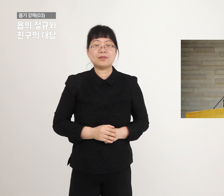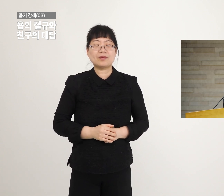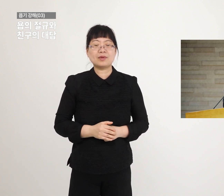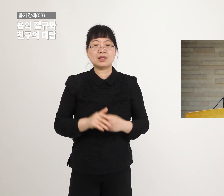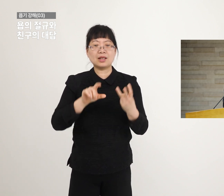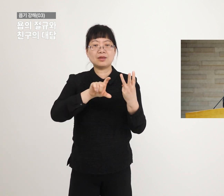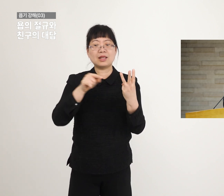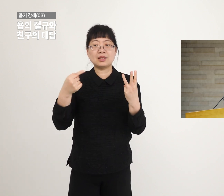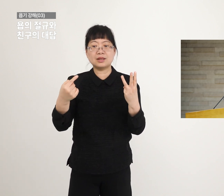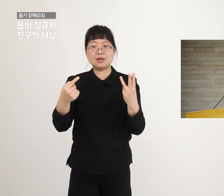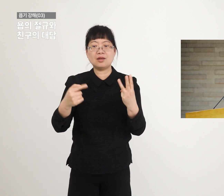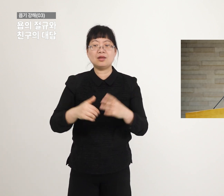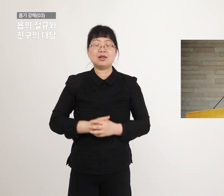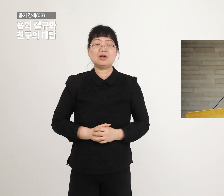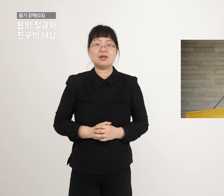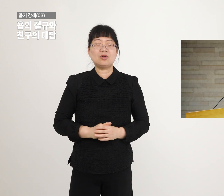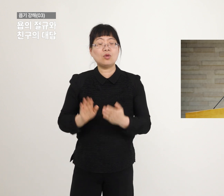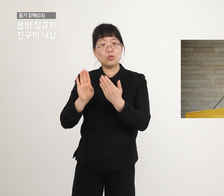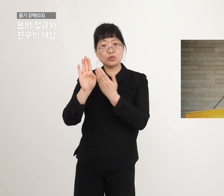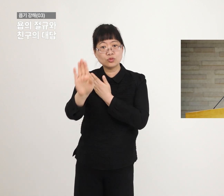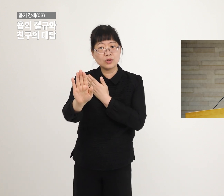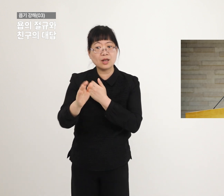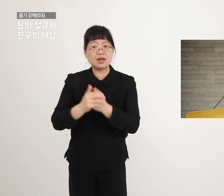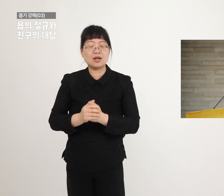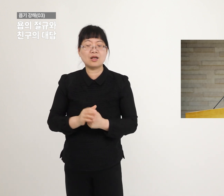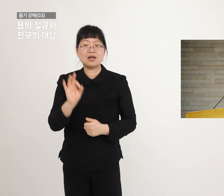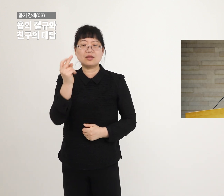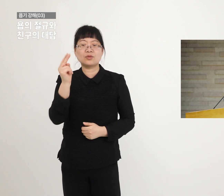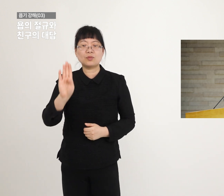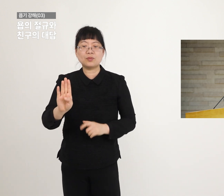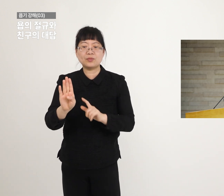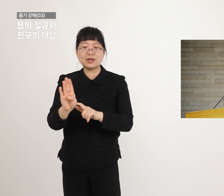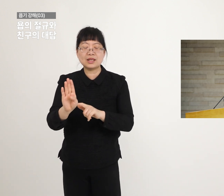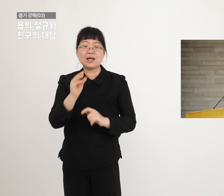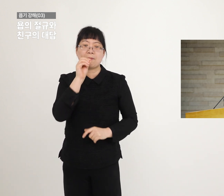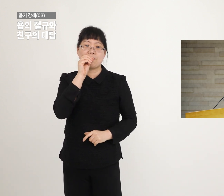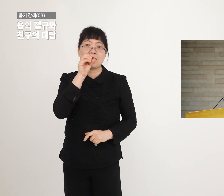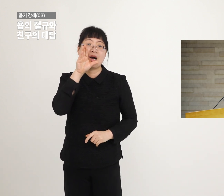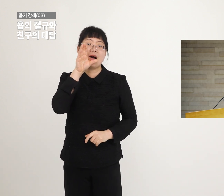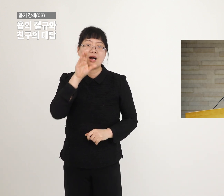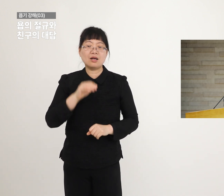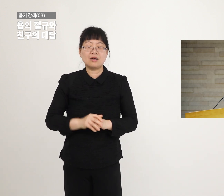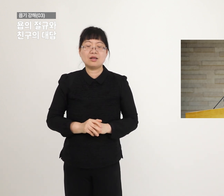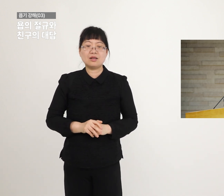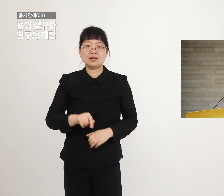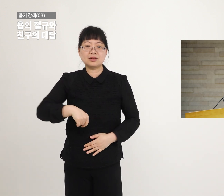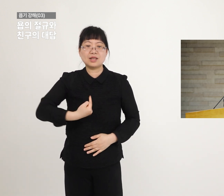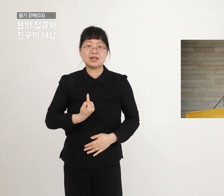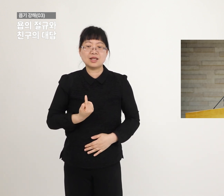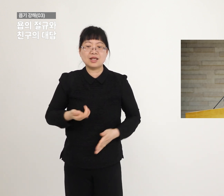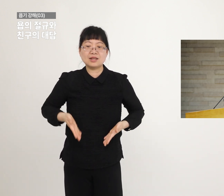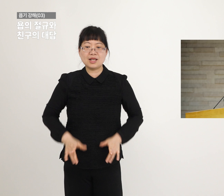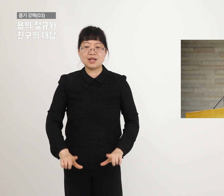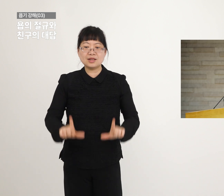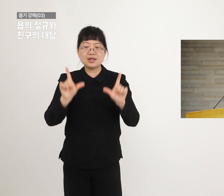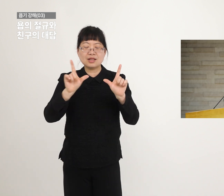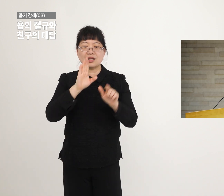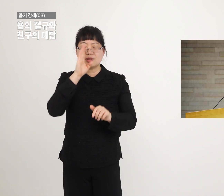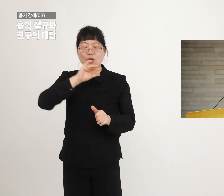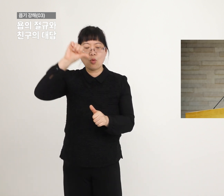3장 1절을 볼까요? 그 후에 욥이 입을 열어 자기의 생일을